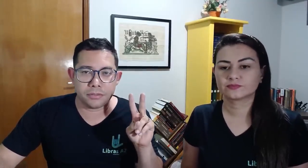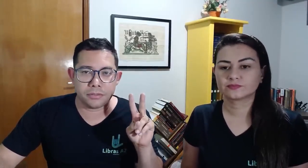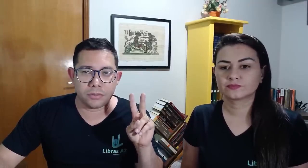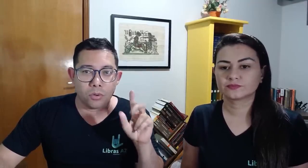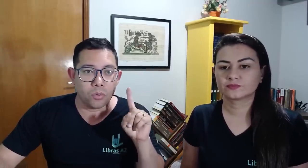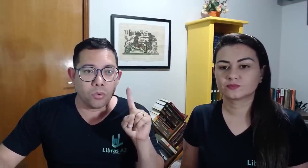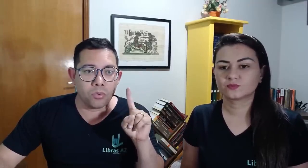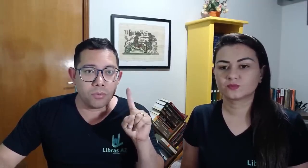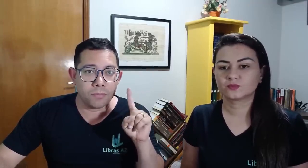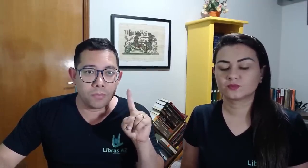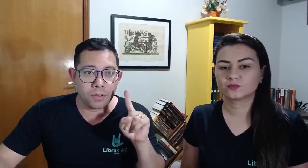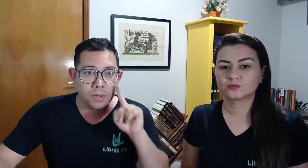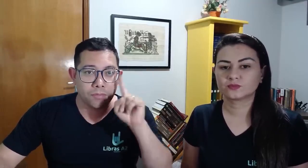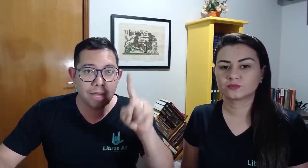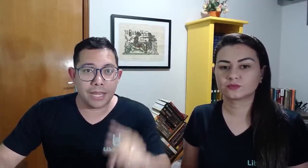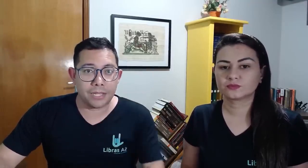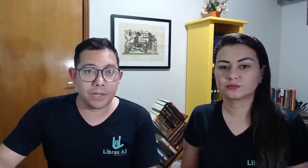2, 1, valendo, hein?